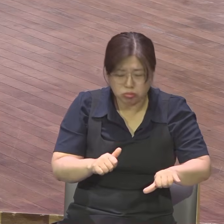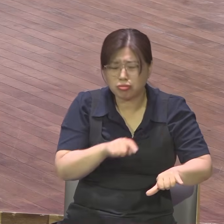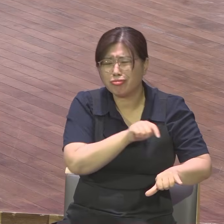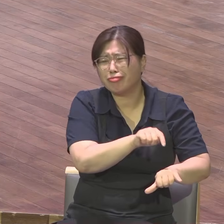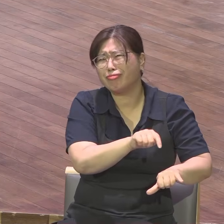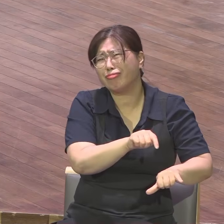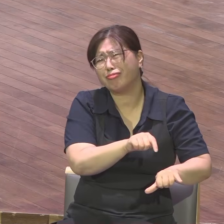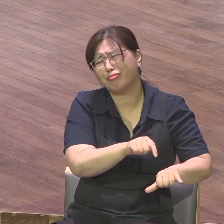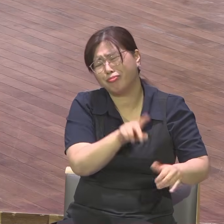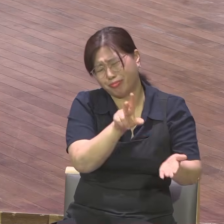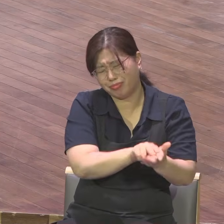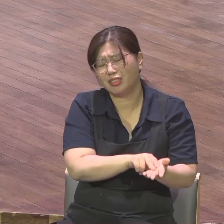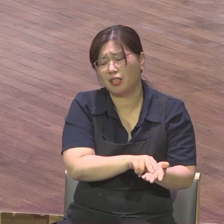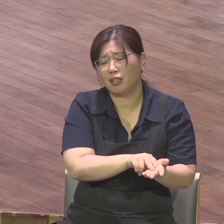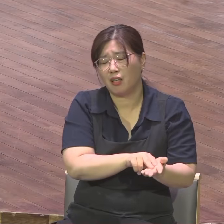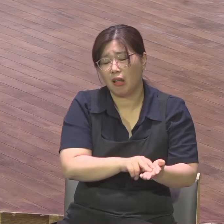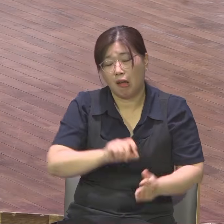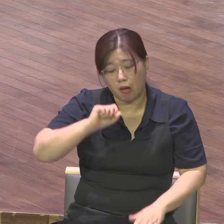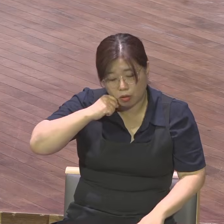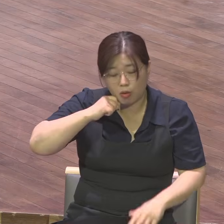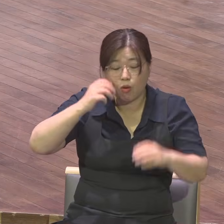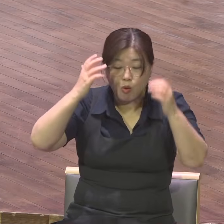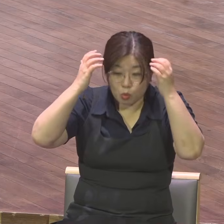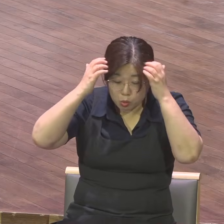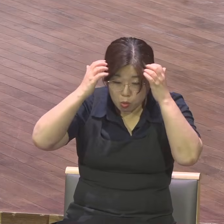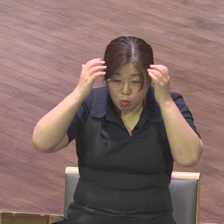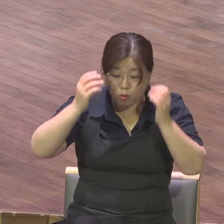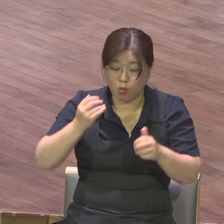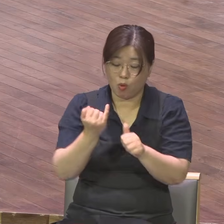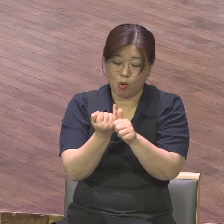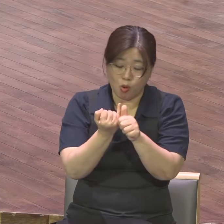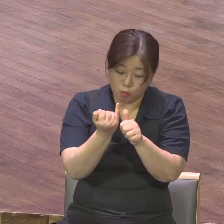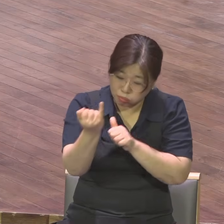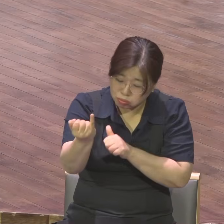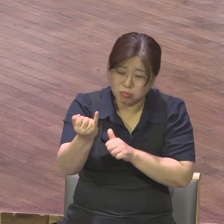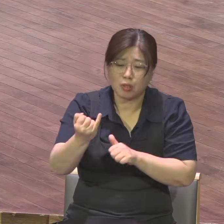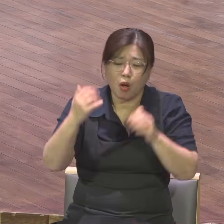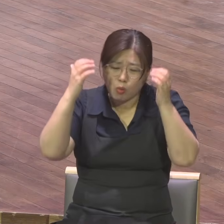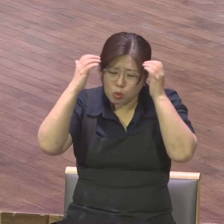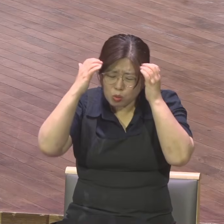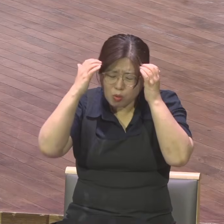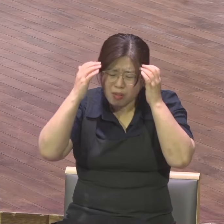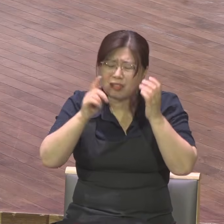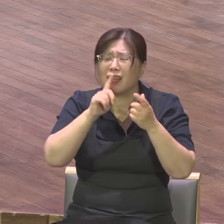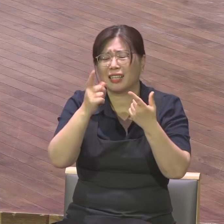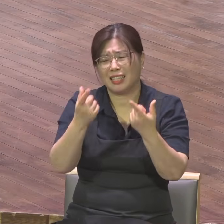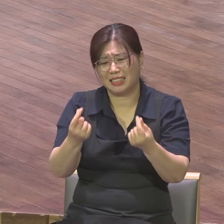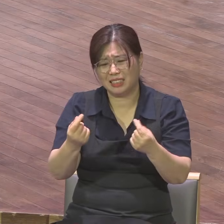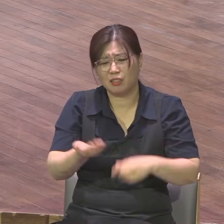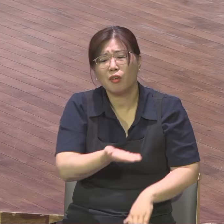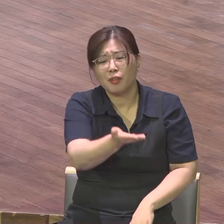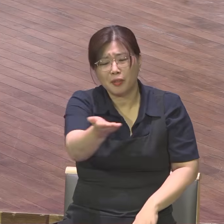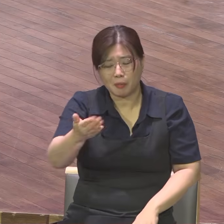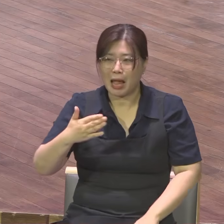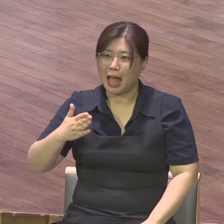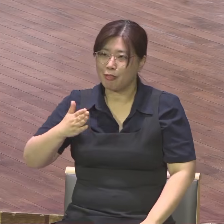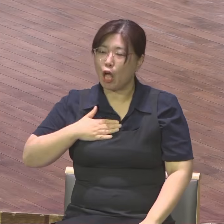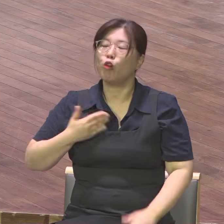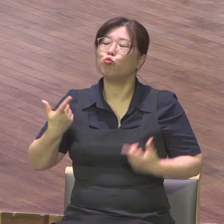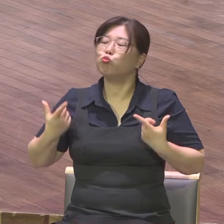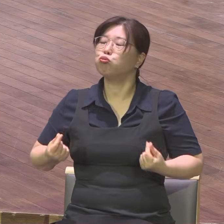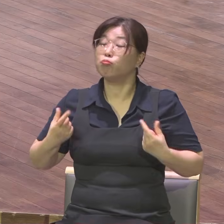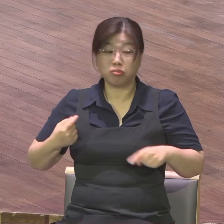잘못되면 매사가 힘들잖아요. 항상 복음으로 한 가족된 여러분 지체의식을